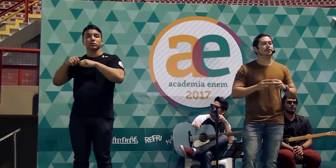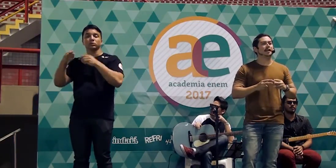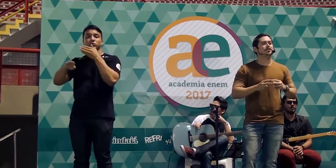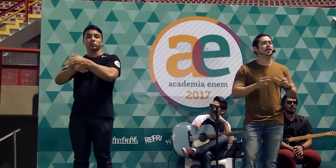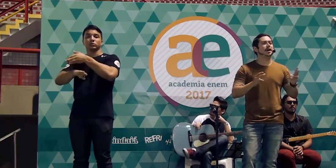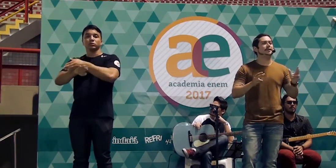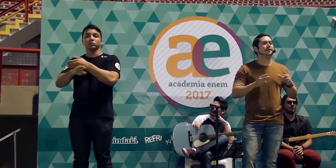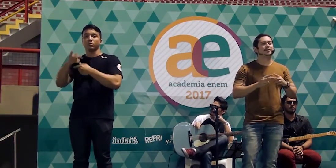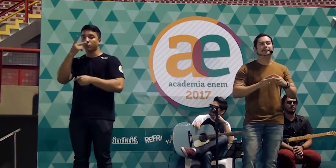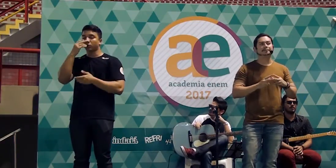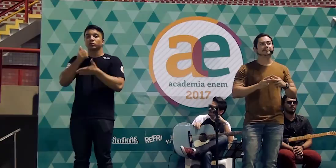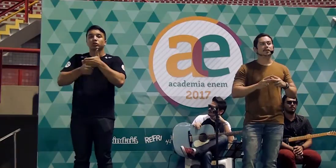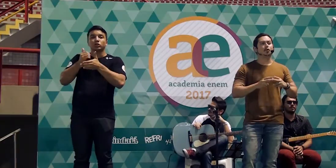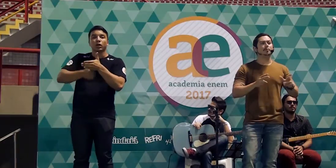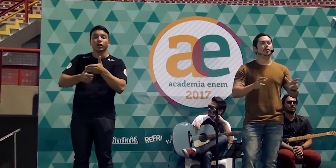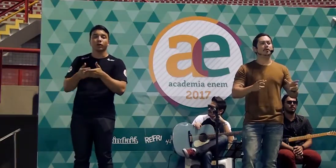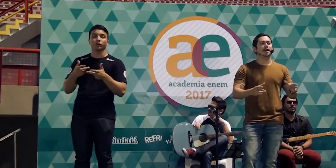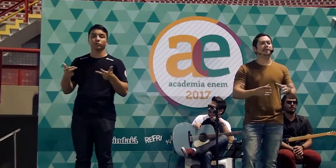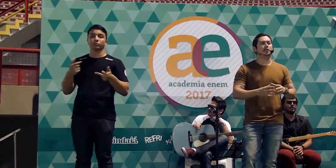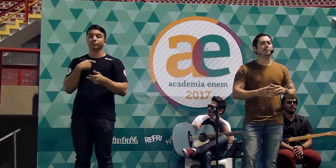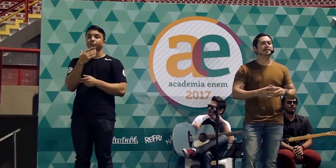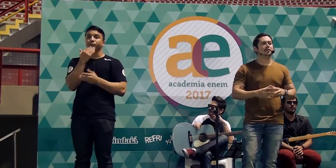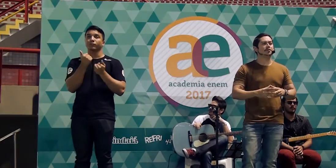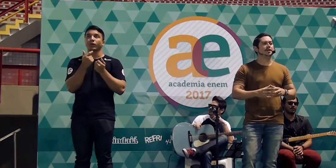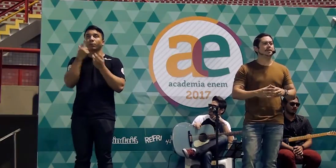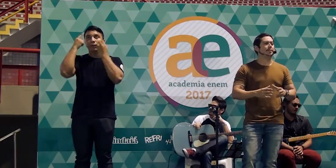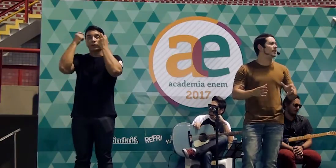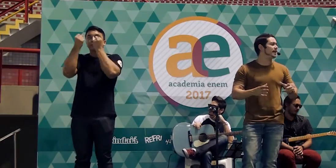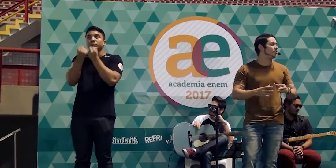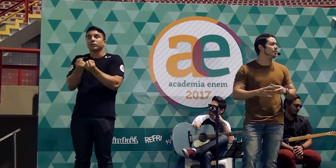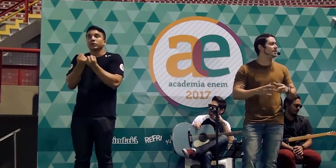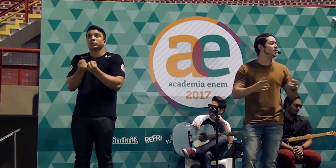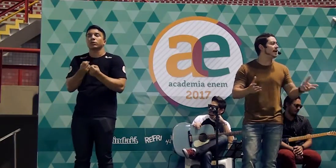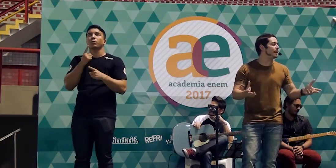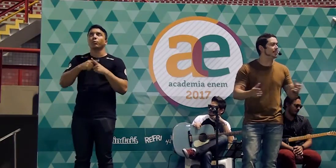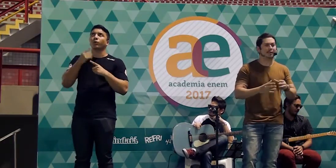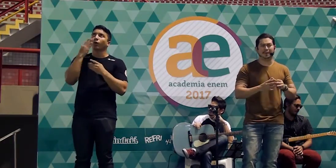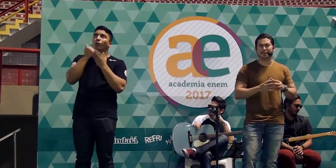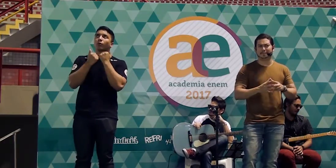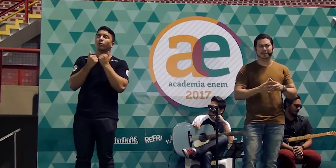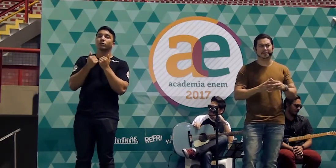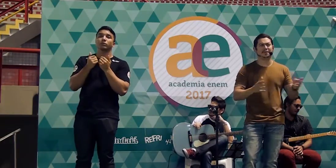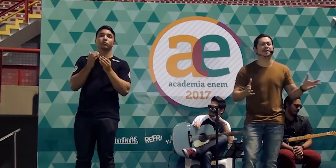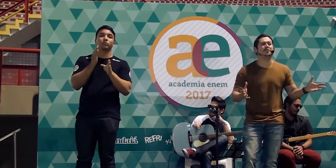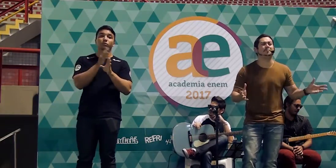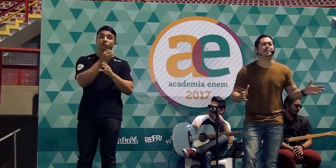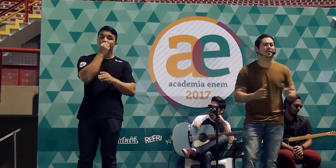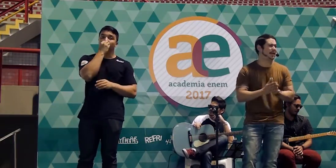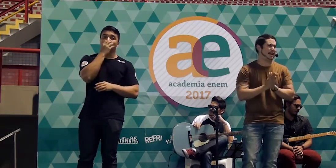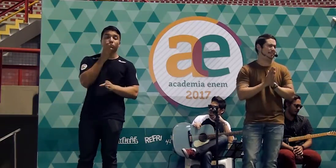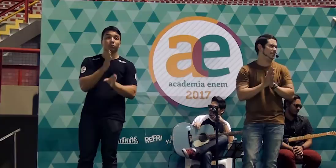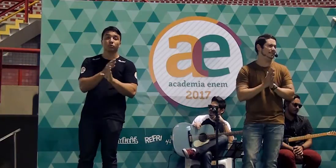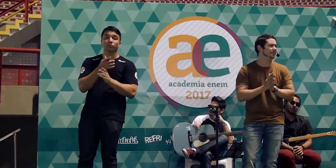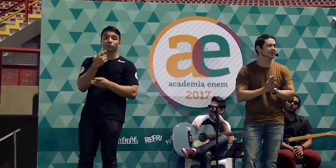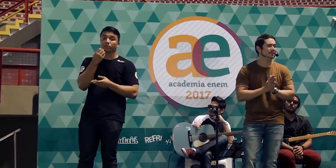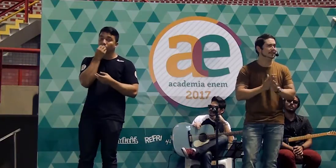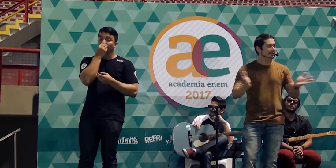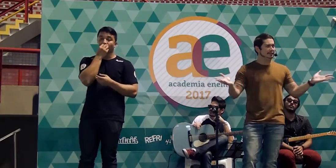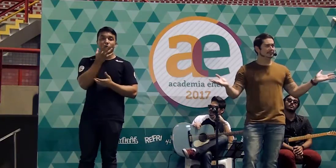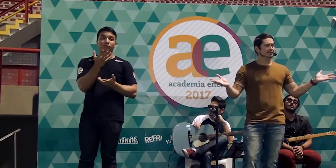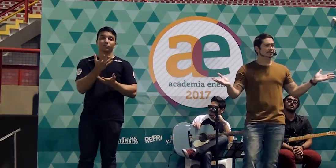O pessoal das dietas come uma coisa, fica com peso na consciência. Por que eu comi isso? Porque é bom, meu amigo. Você comer porque é